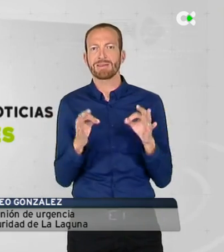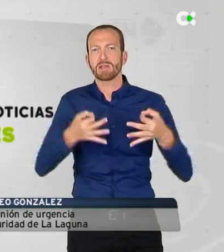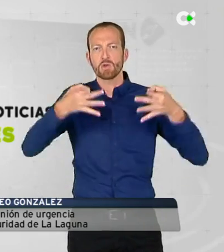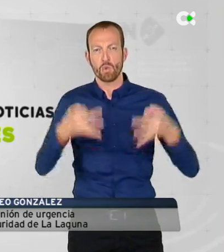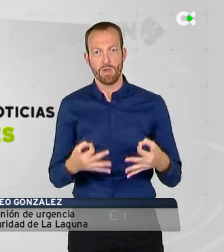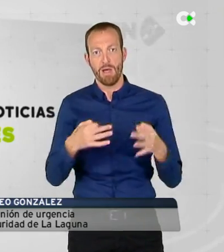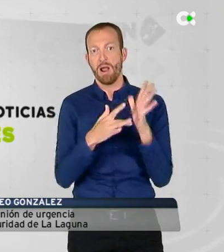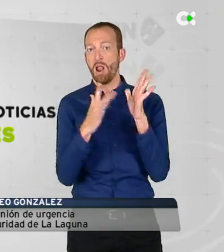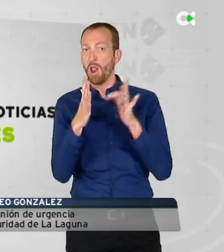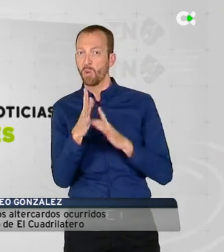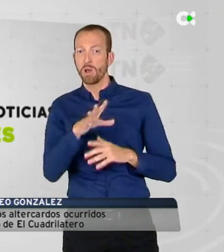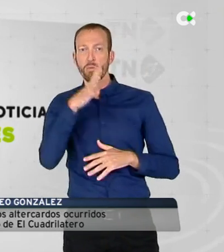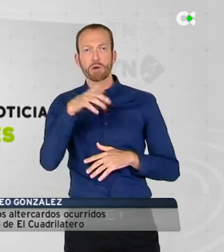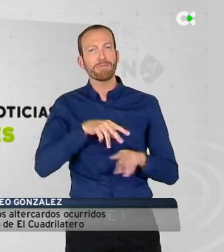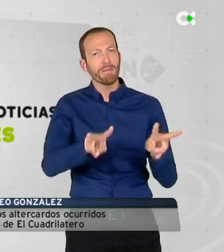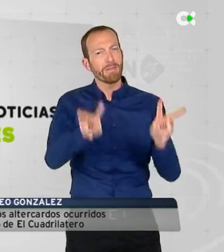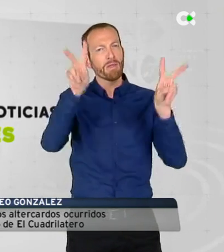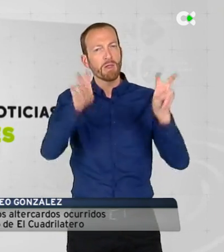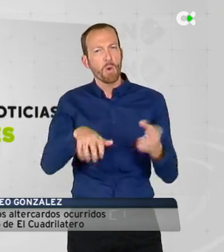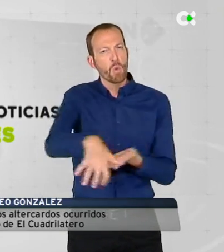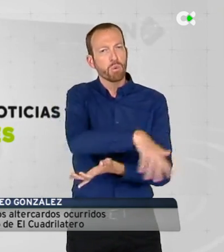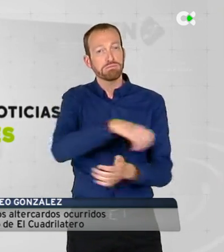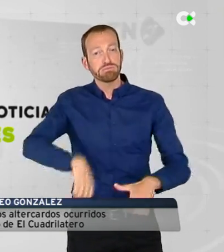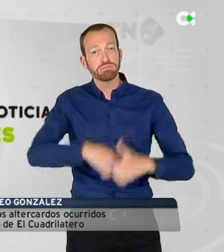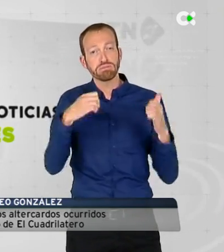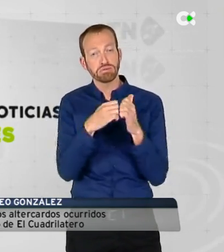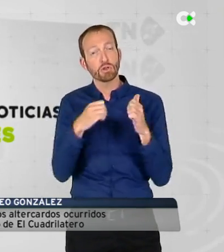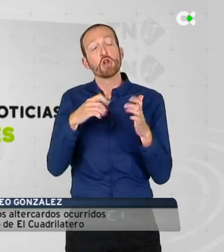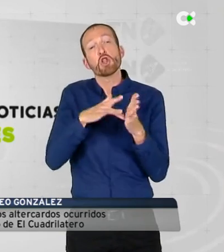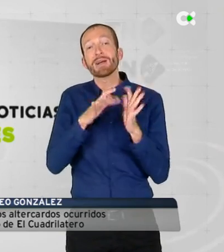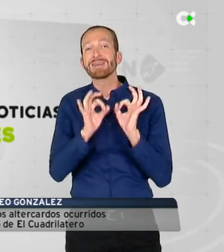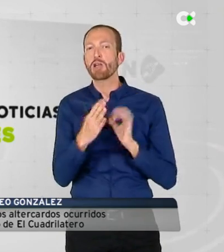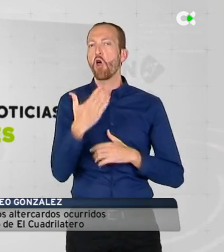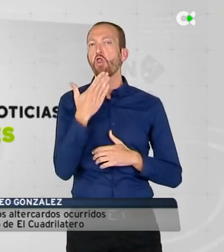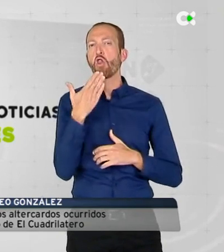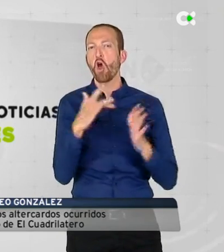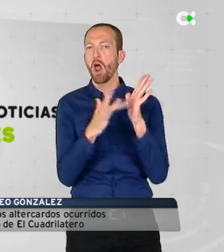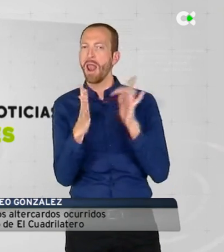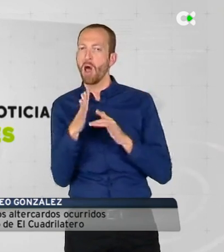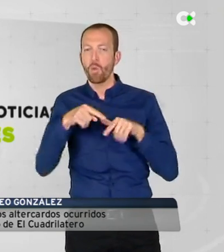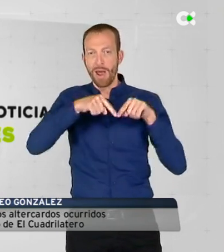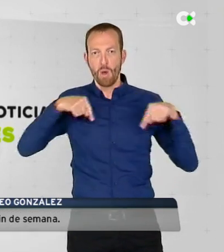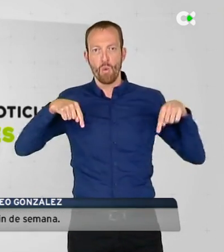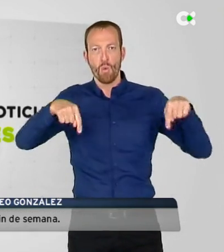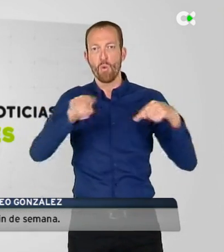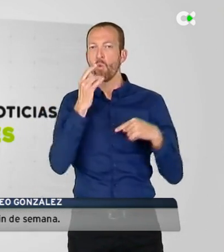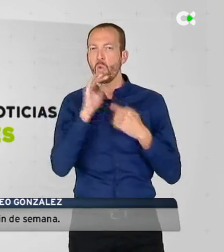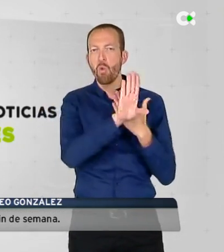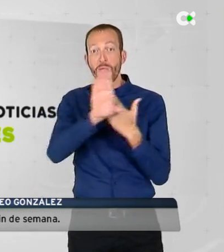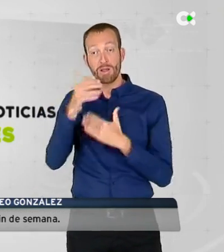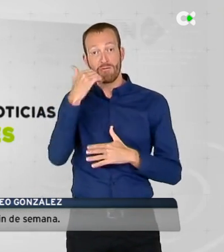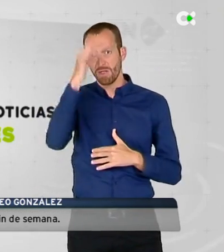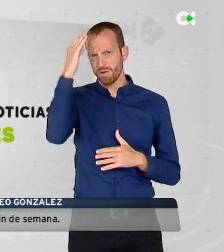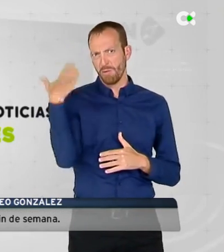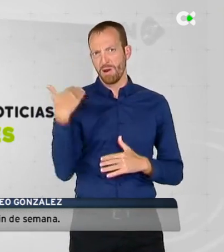Seguridad de La Laguna para tratar los violentos altercados ocurridos en la zona de ocio del cuadrilátero el pasado fin de